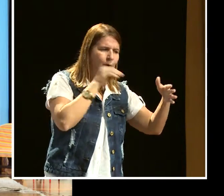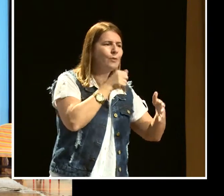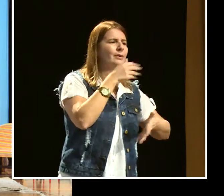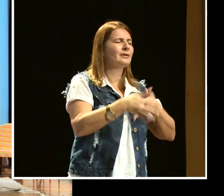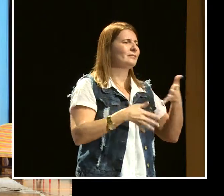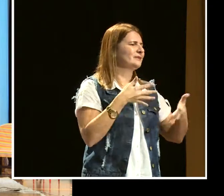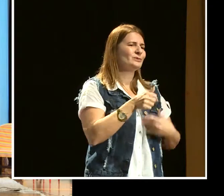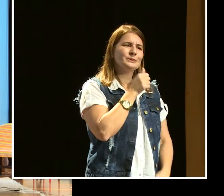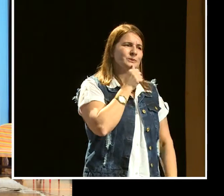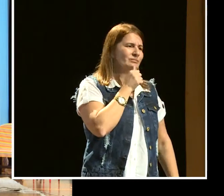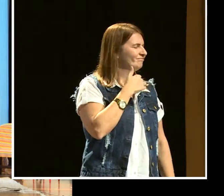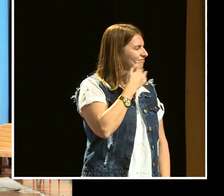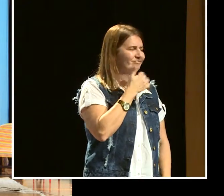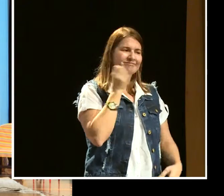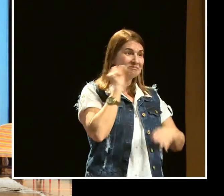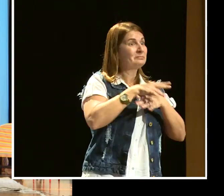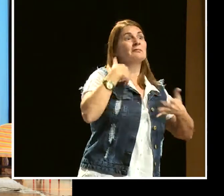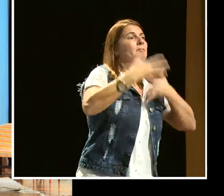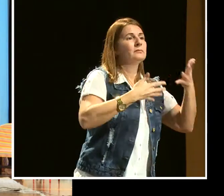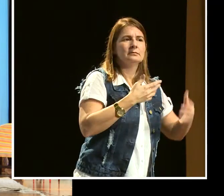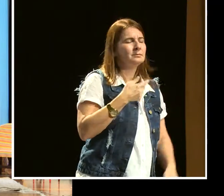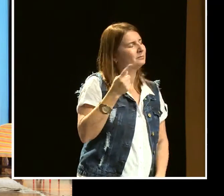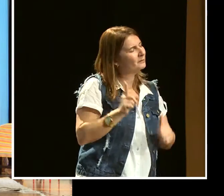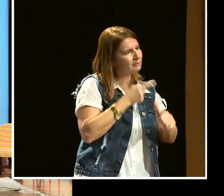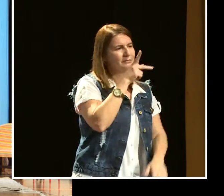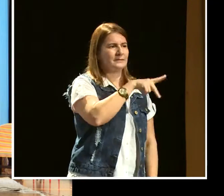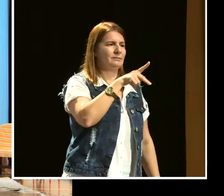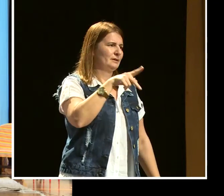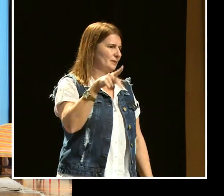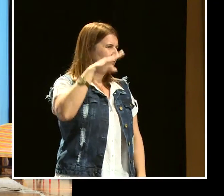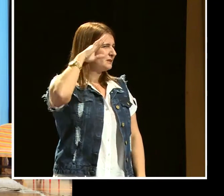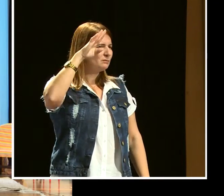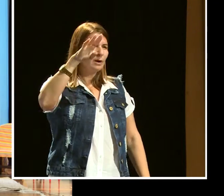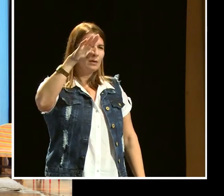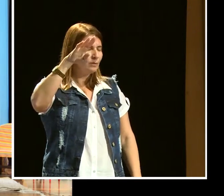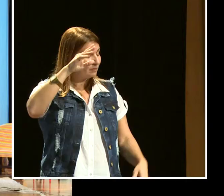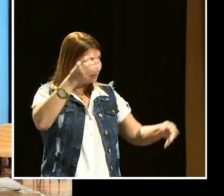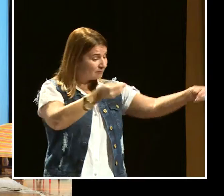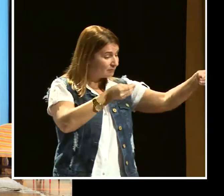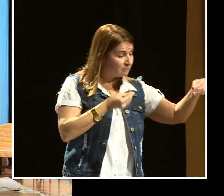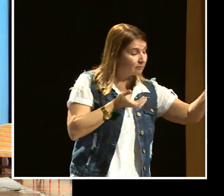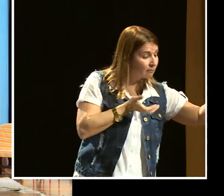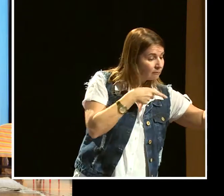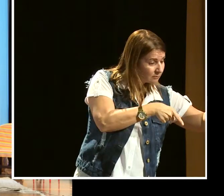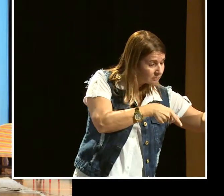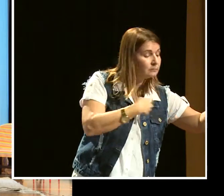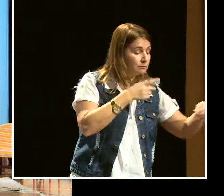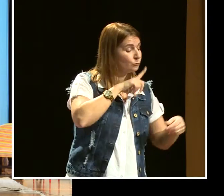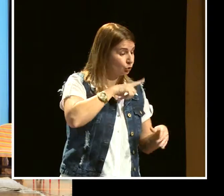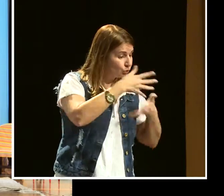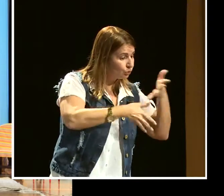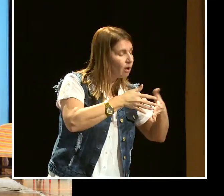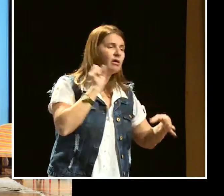escola o PPP, e, a partir dali, eu percebi que não tinha língua de sinais ali. Então, imprescindível é